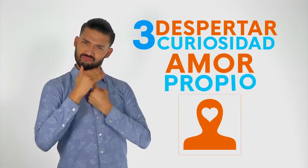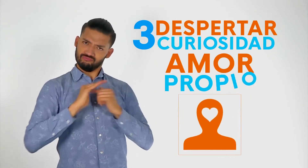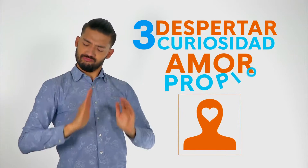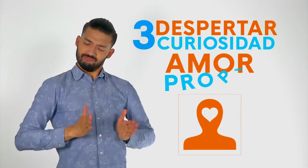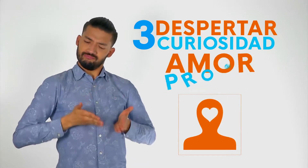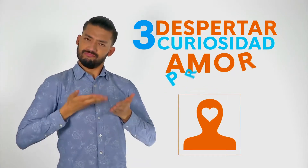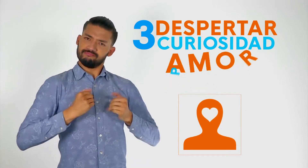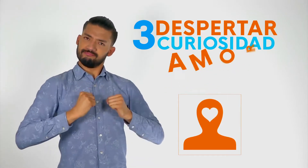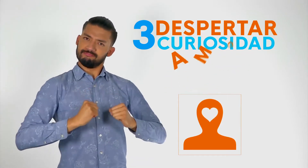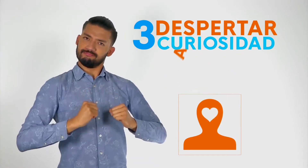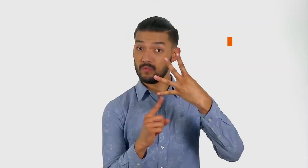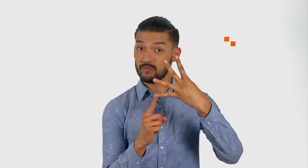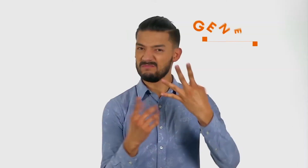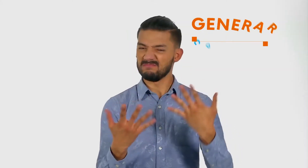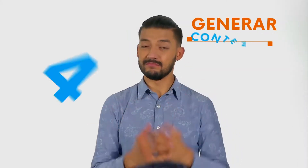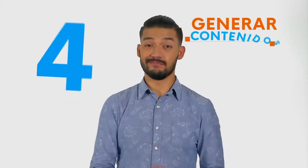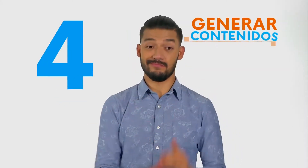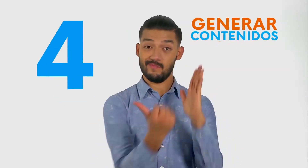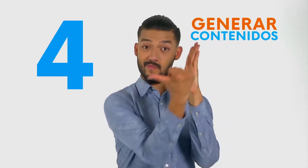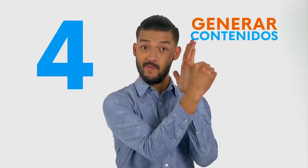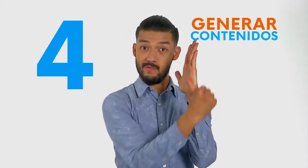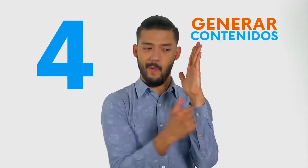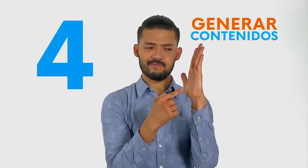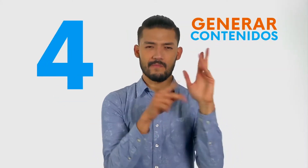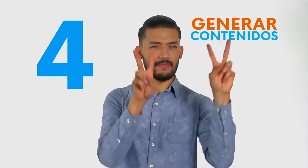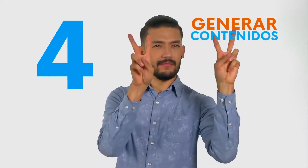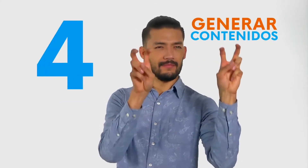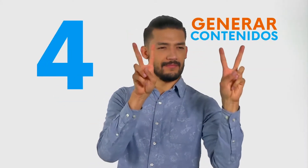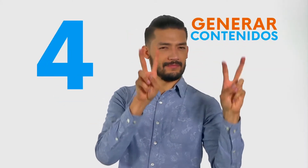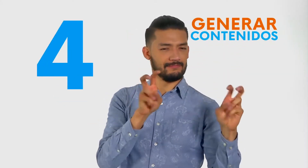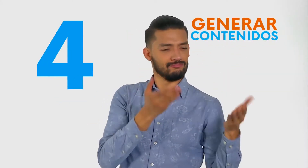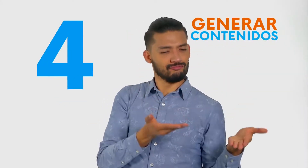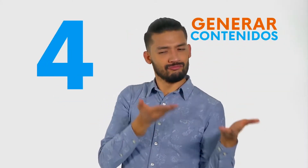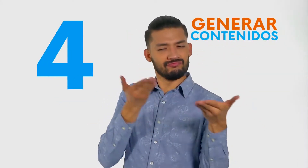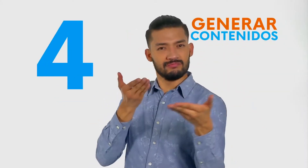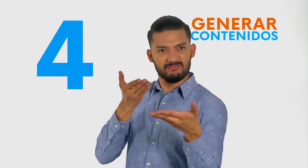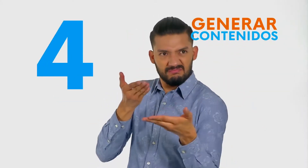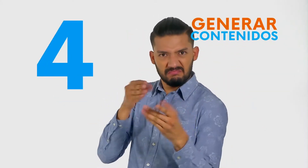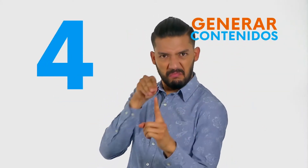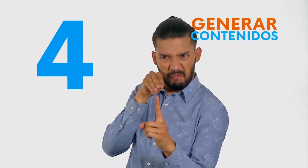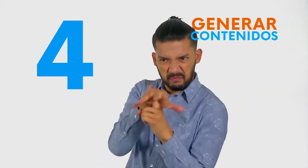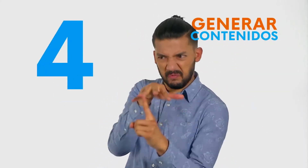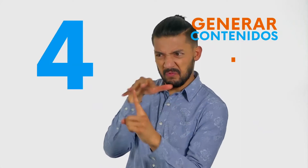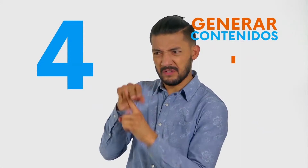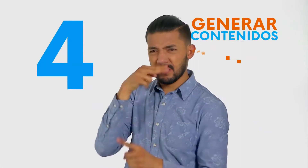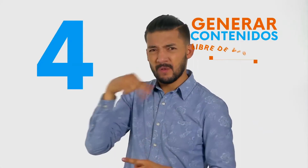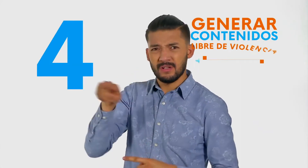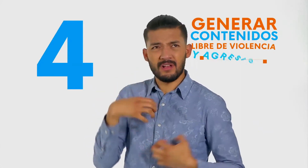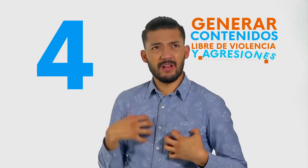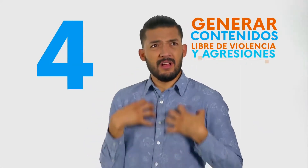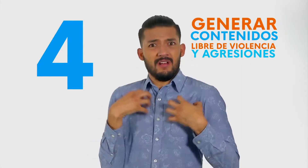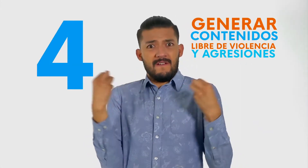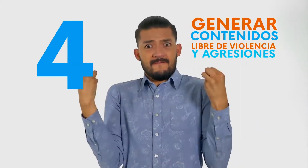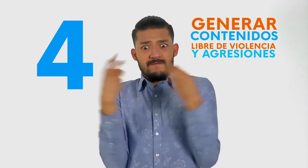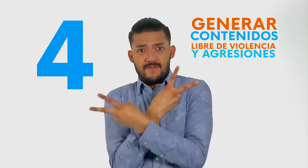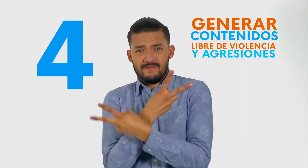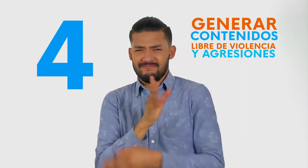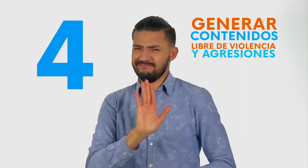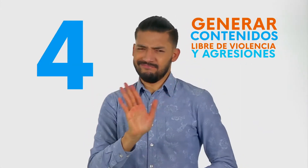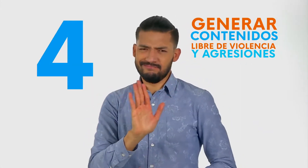cada día. En cuarto lugar, tenemos que generar contenidos que los beneficien y estén libres de violencia y agresiones